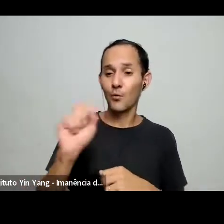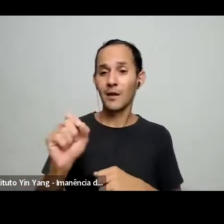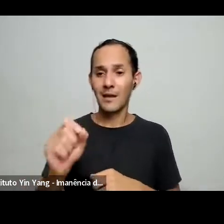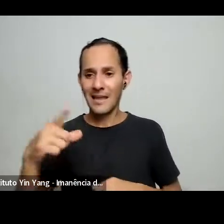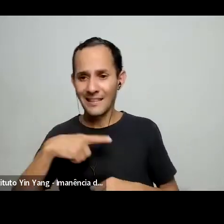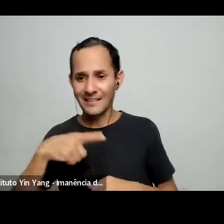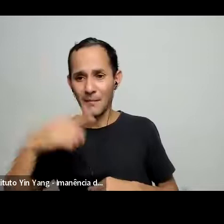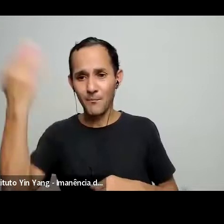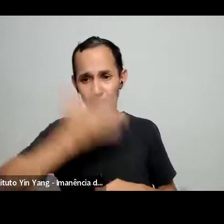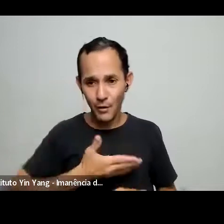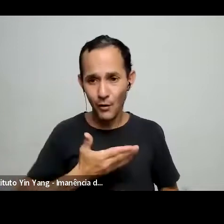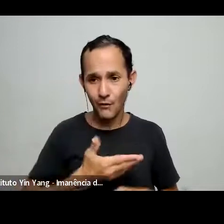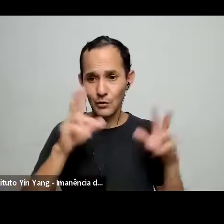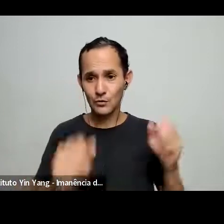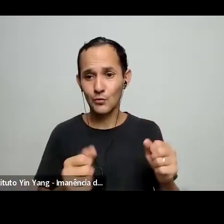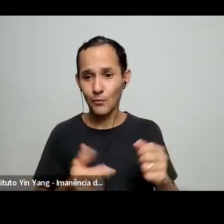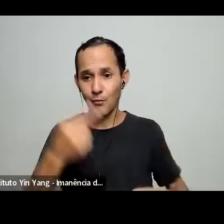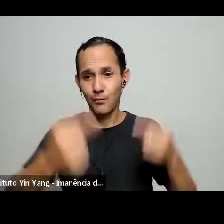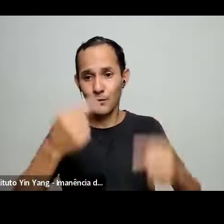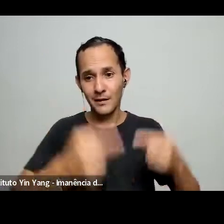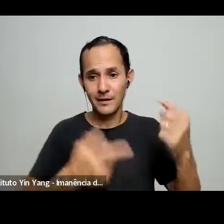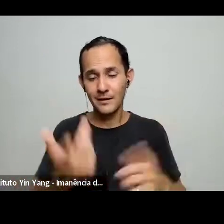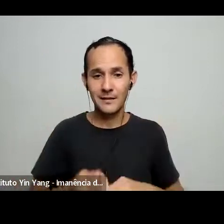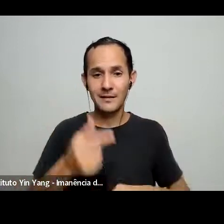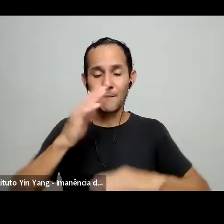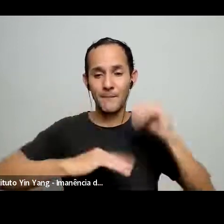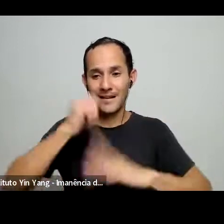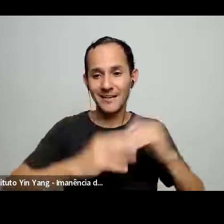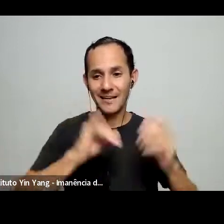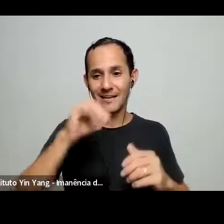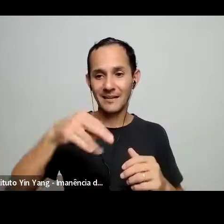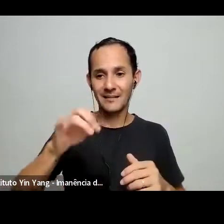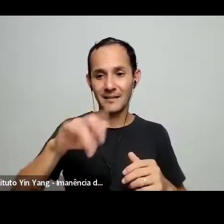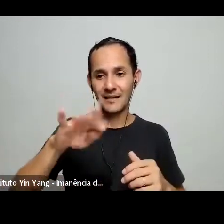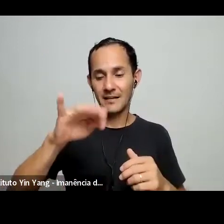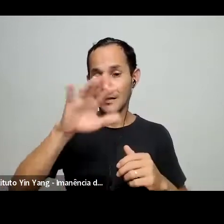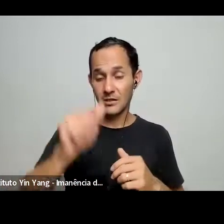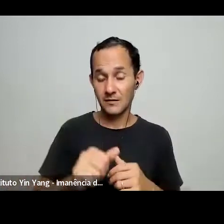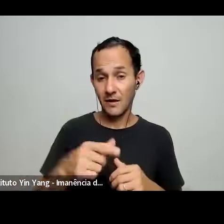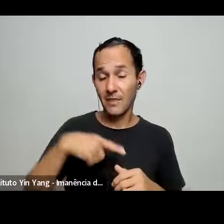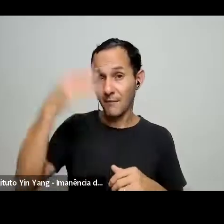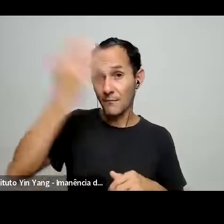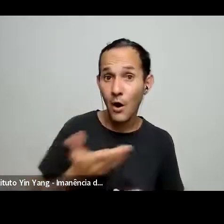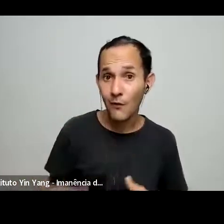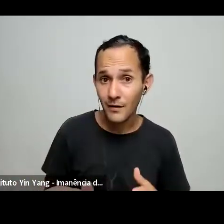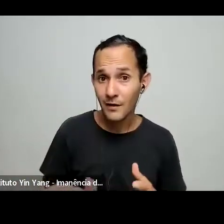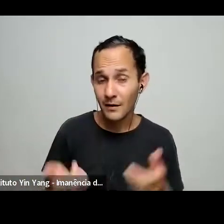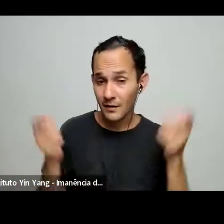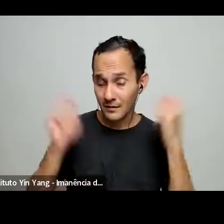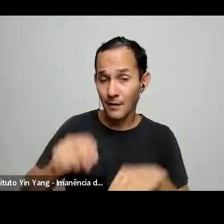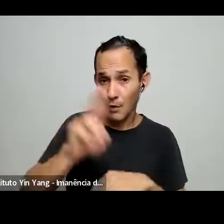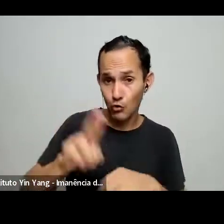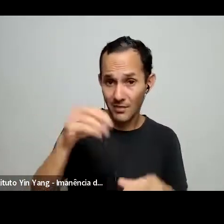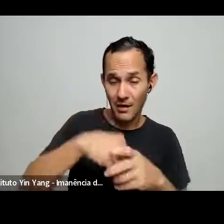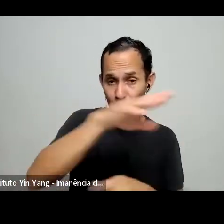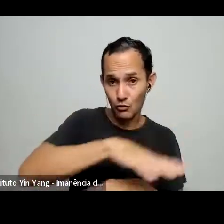existem evidências para essa política de práticas integrativas? Tem alguma evidência sobre isso? Isso pode ser aplicado